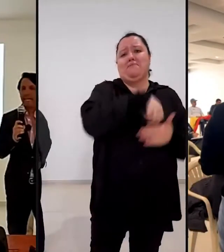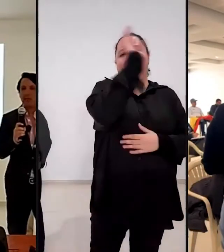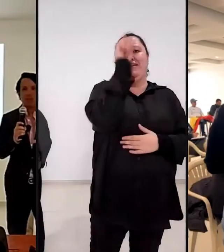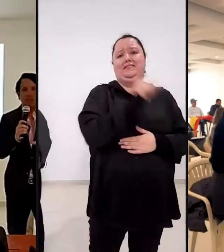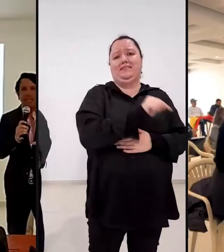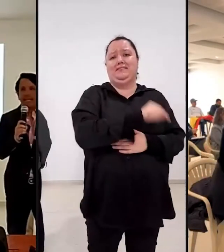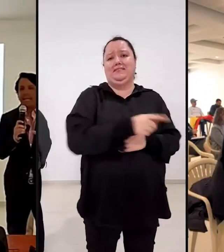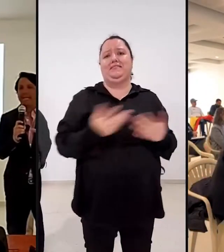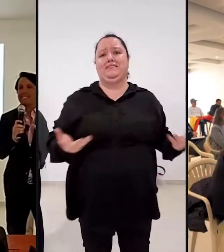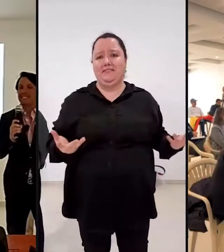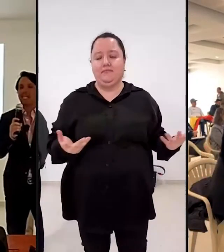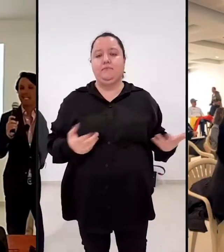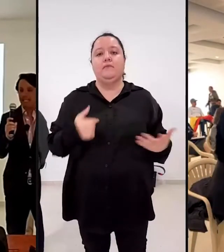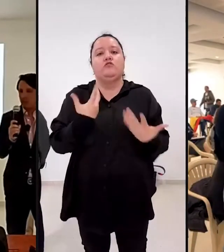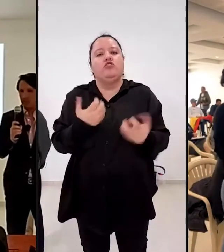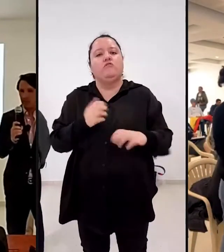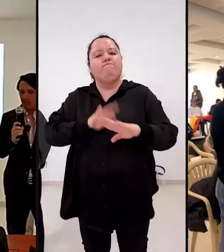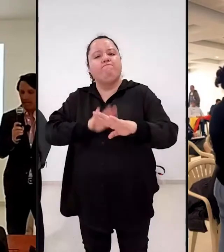quiero